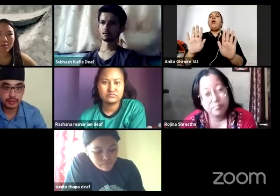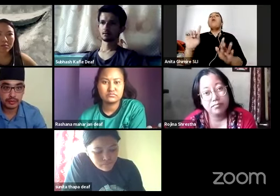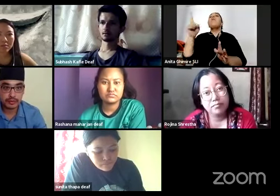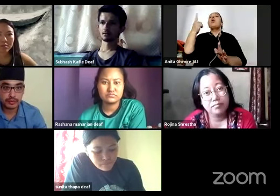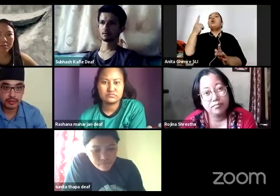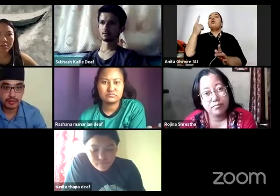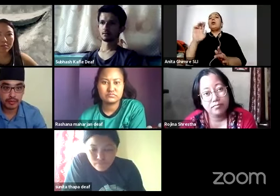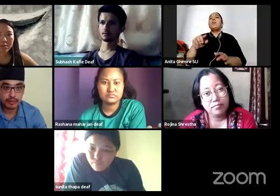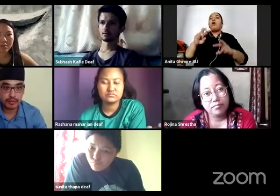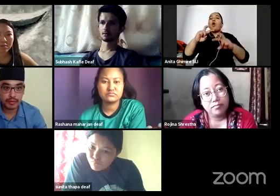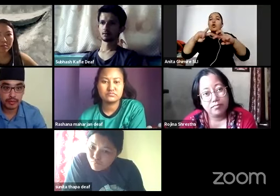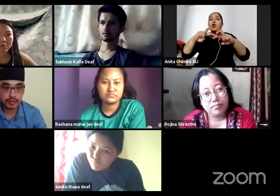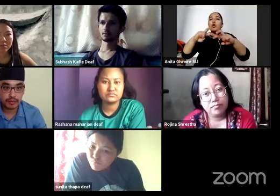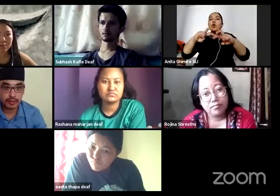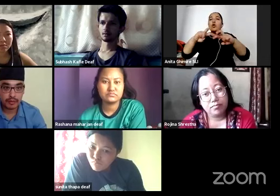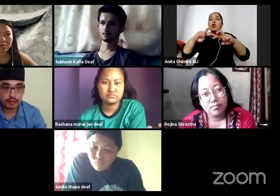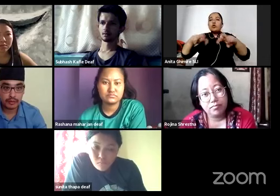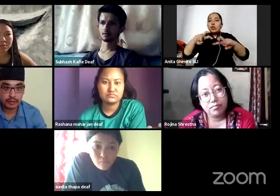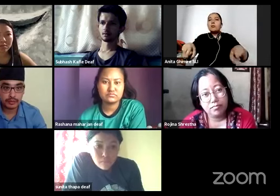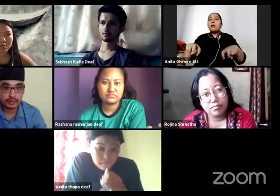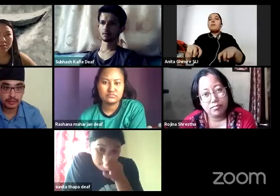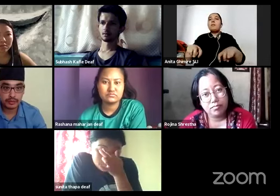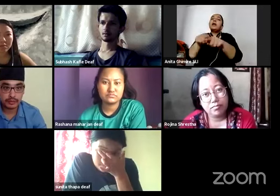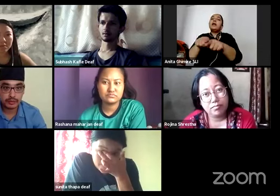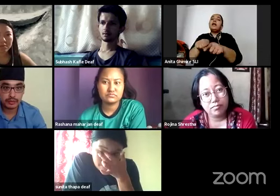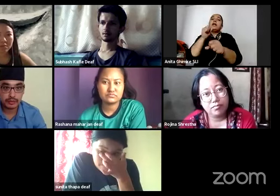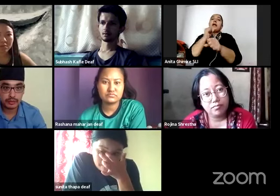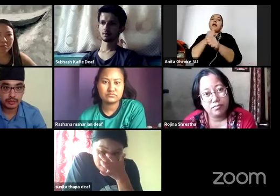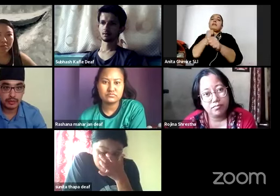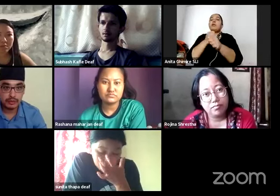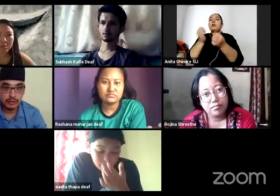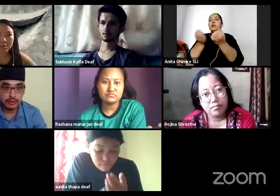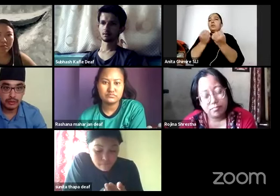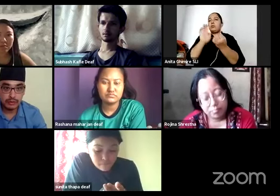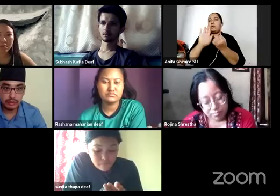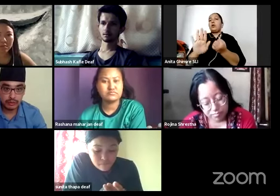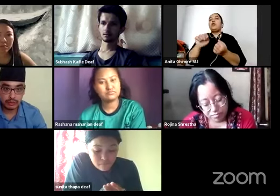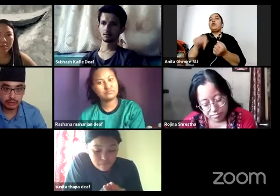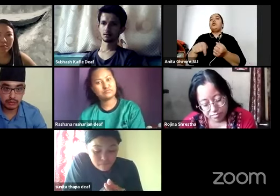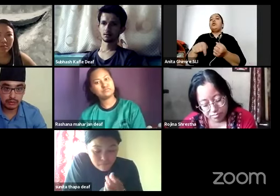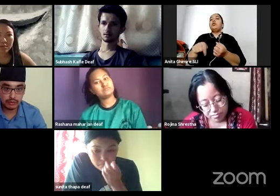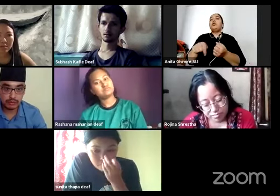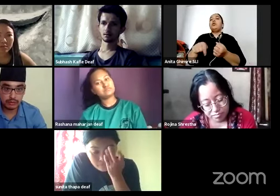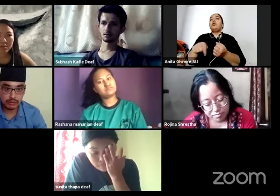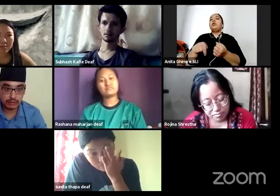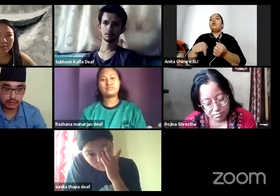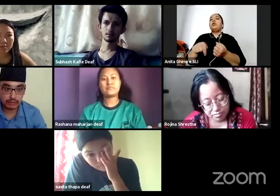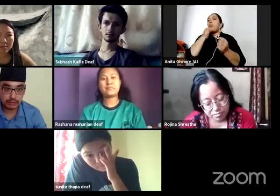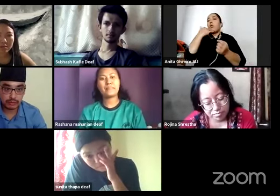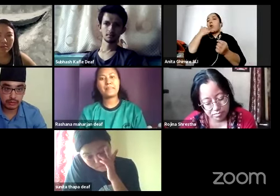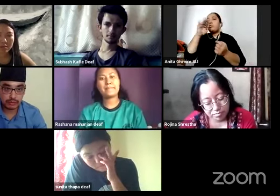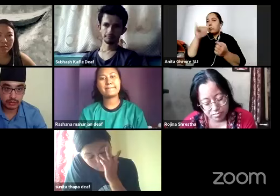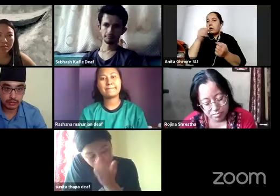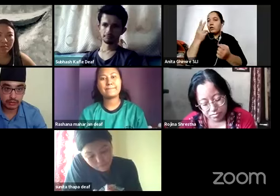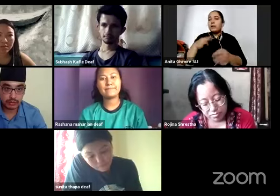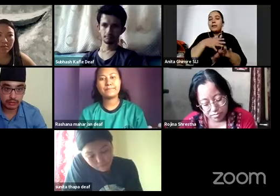काम गर्न अवसर दिएकोमा र अनि आज यो प्यानलमा बोलाउनु भएकोमा। अब धेरैजना अब